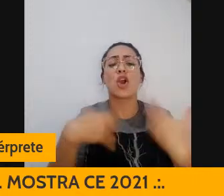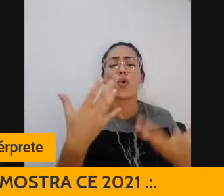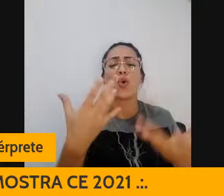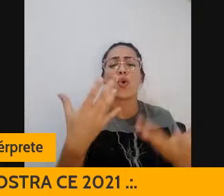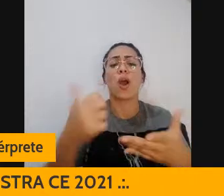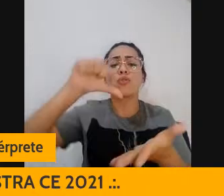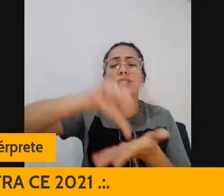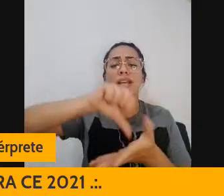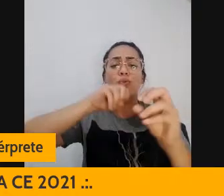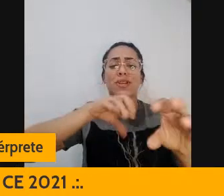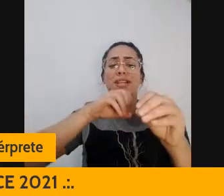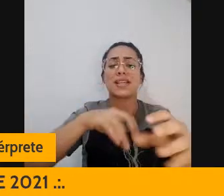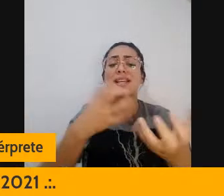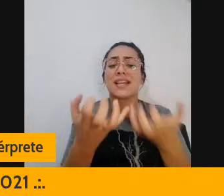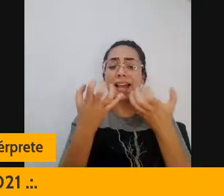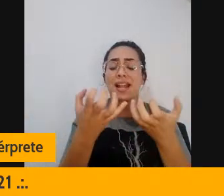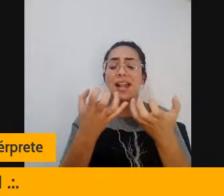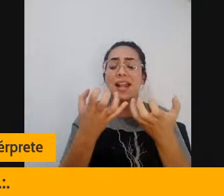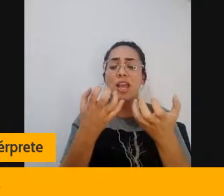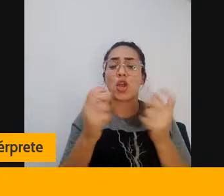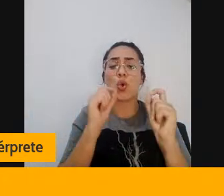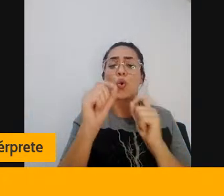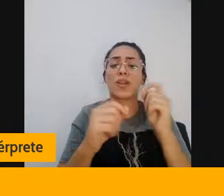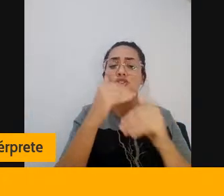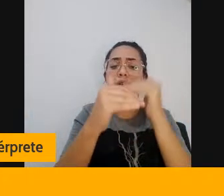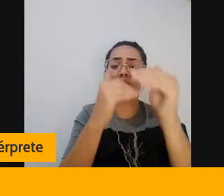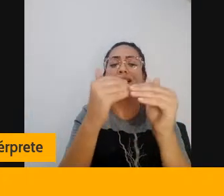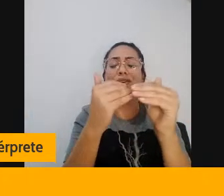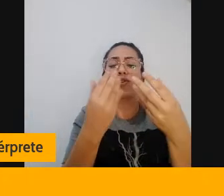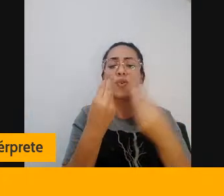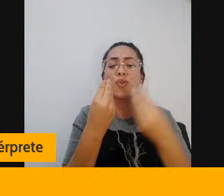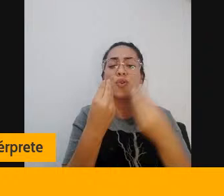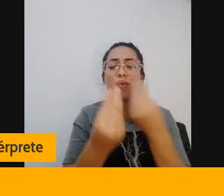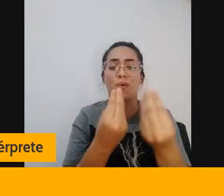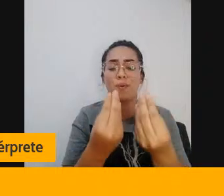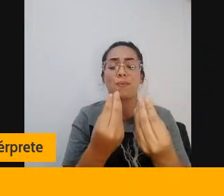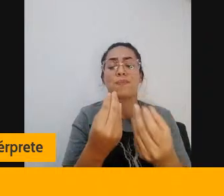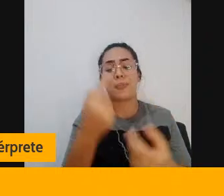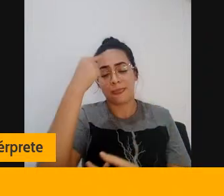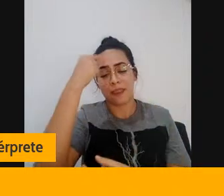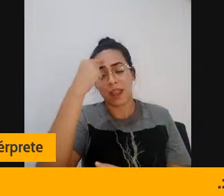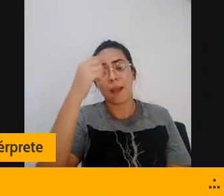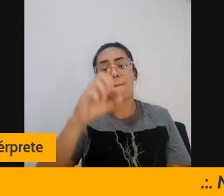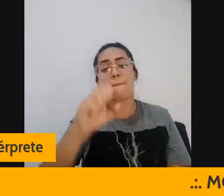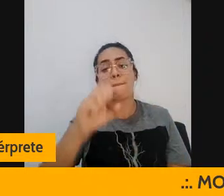estamos construindo, não é? E pensando que entre Salete